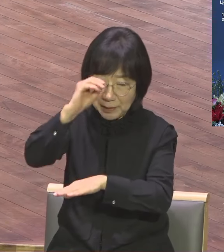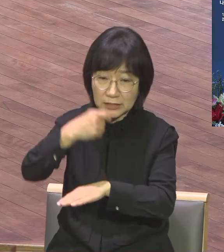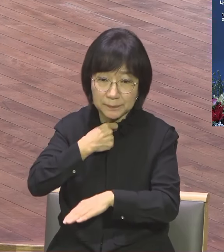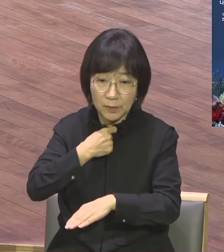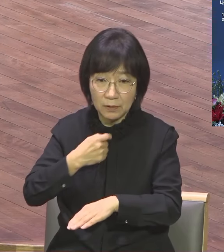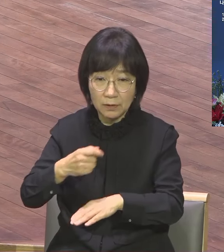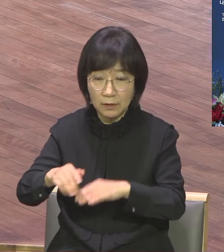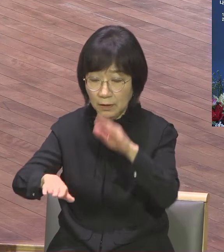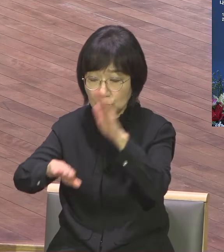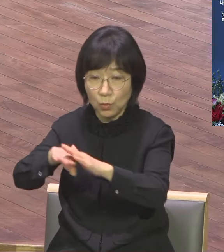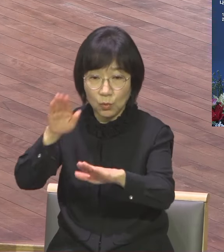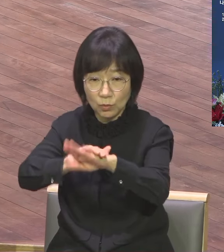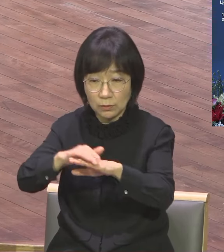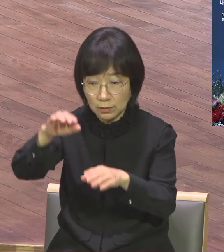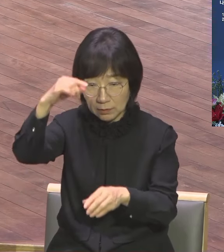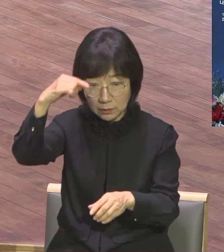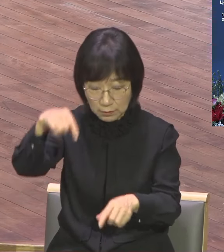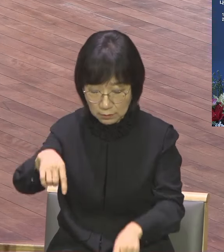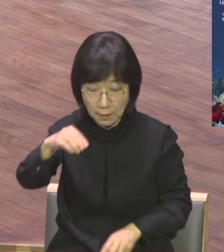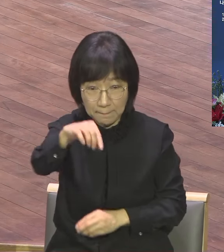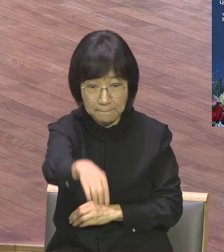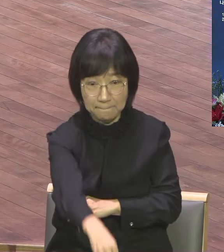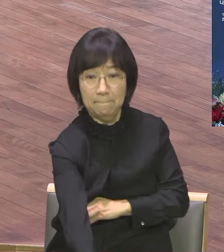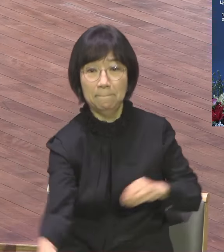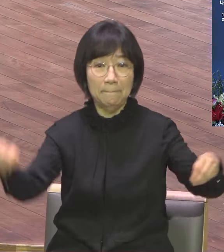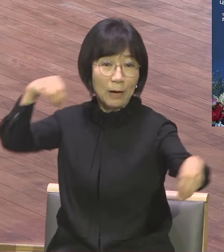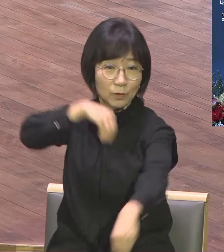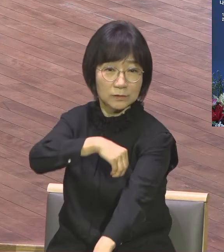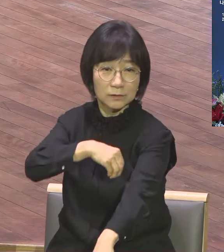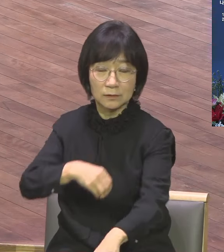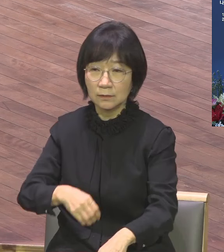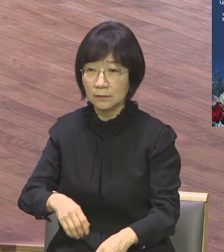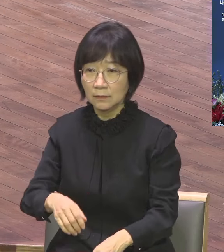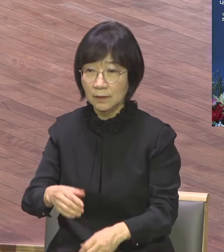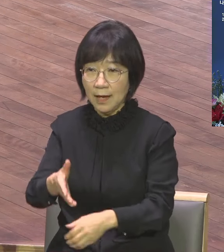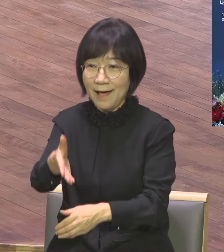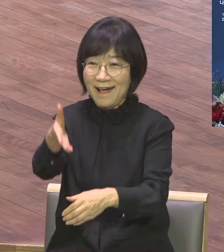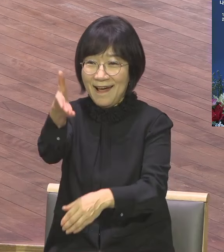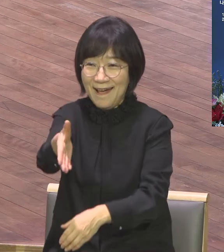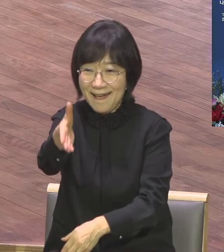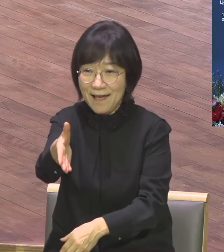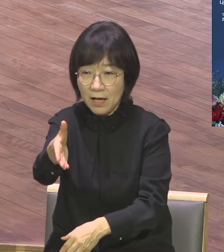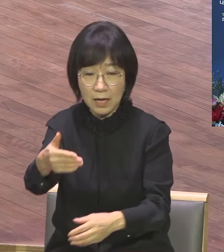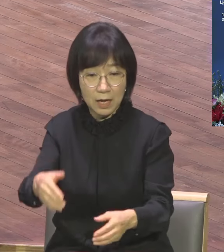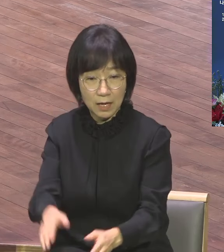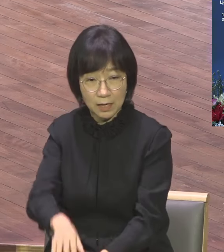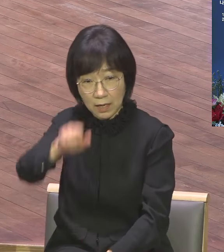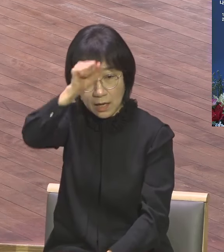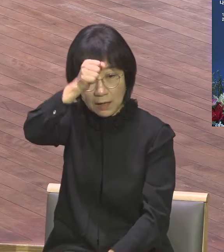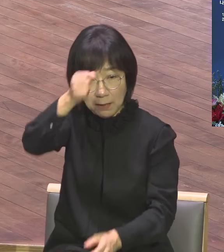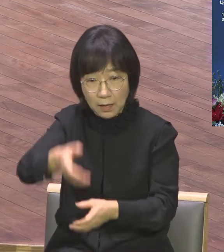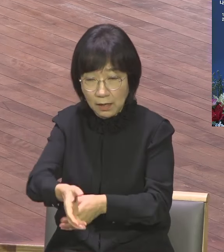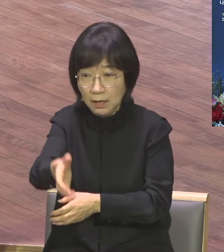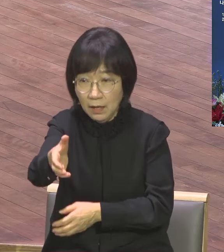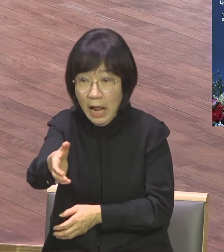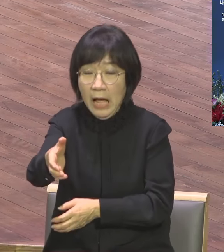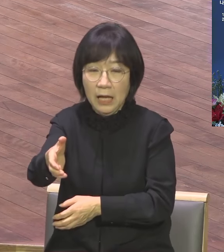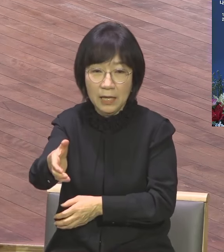오늘 손바닥이 발바닥이고 발바닥 손바닥 됐어요. 악수했는데 손 발바닥에 난 누가 악수해 줍니까?